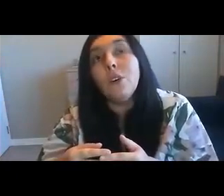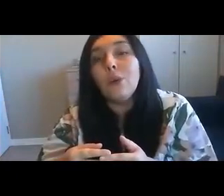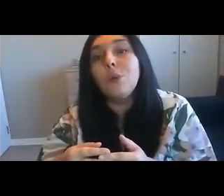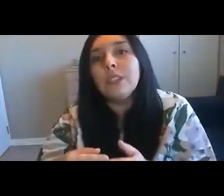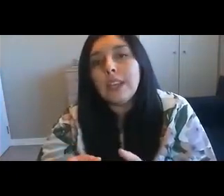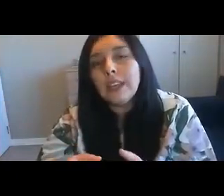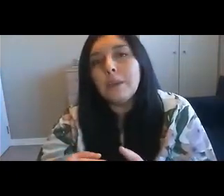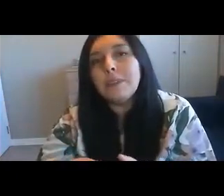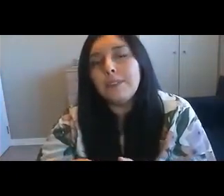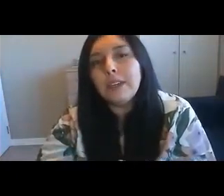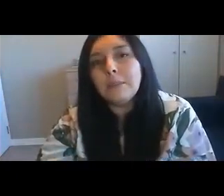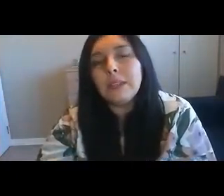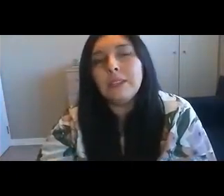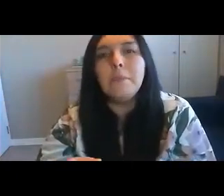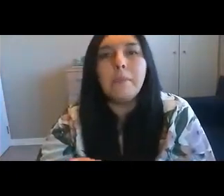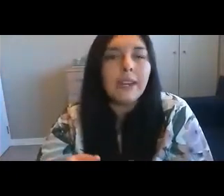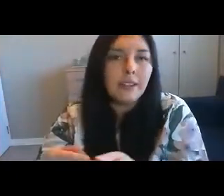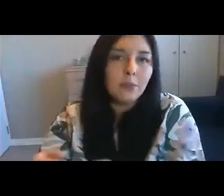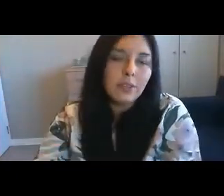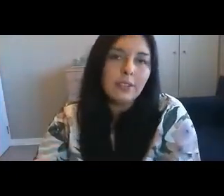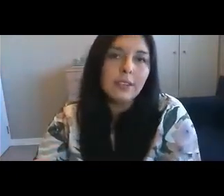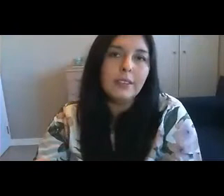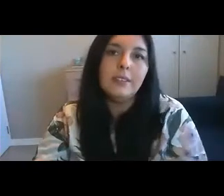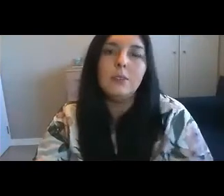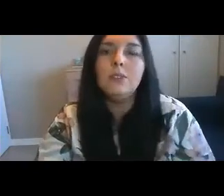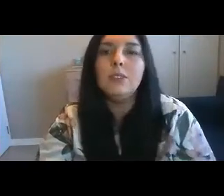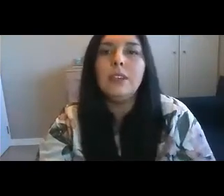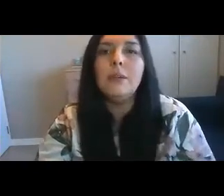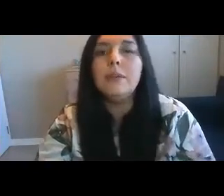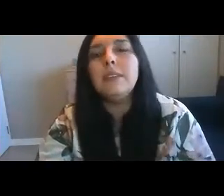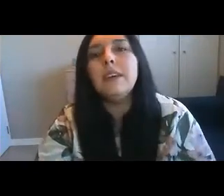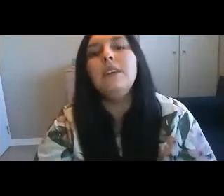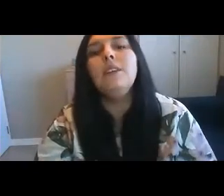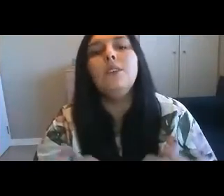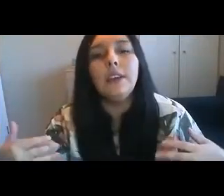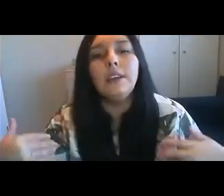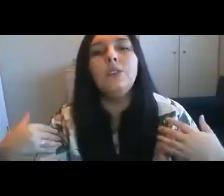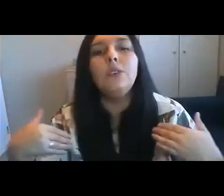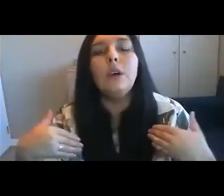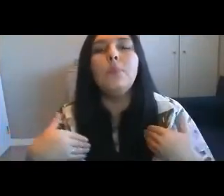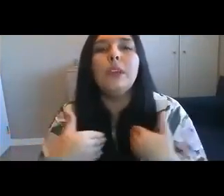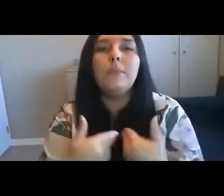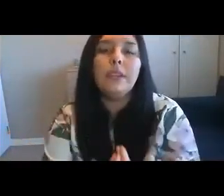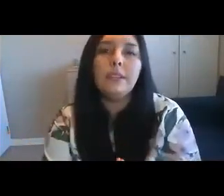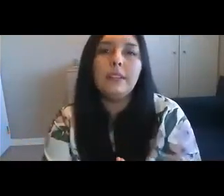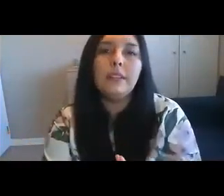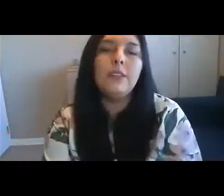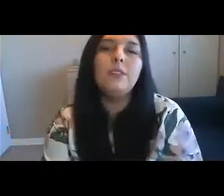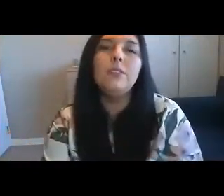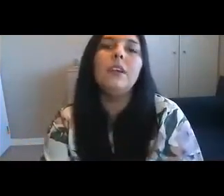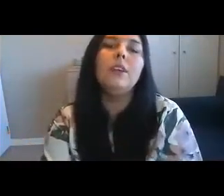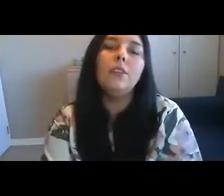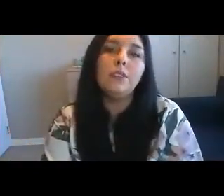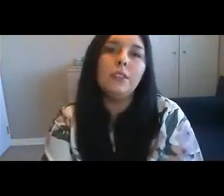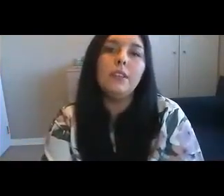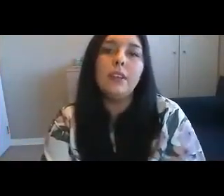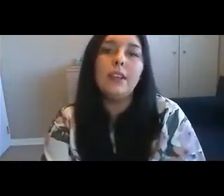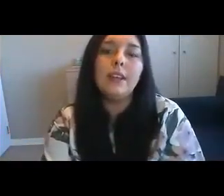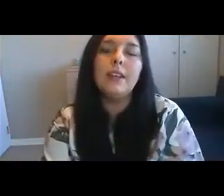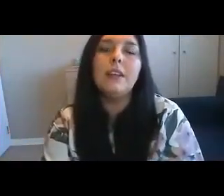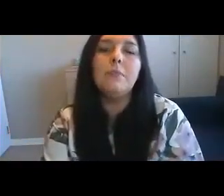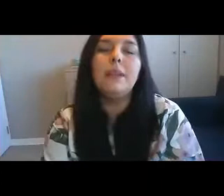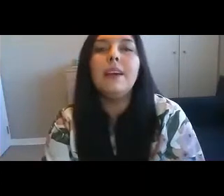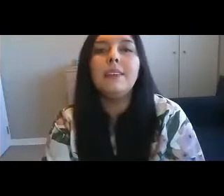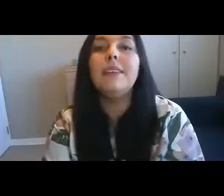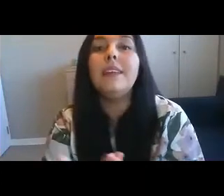o ajustadas específicamente para el estudiante que está en situación de discapacidad. Entonces ahí nosotros apoyamos en esta intervención a los docentes y a